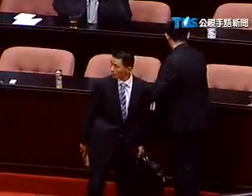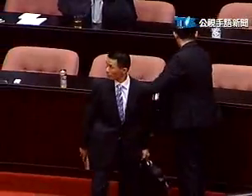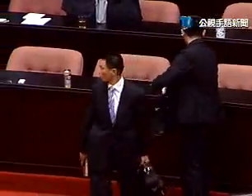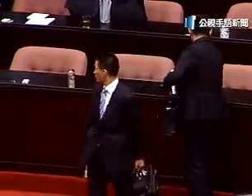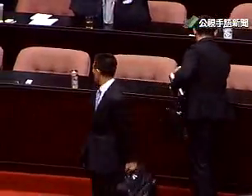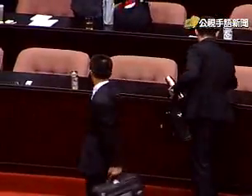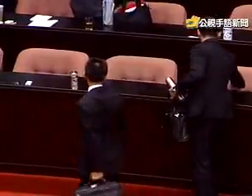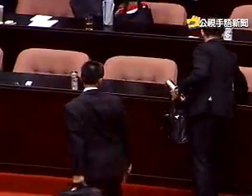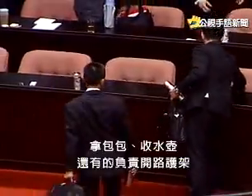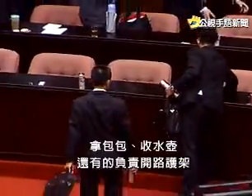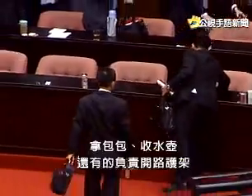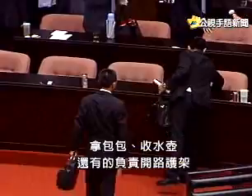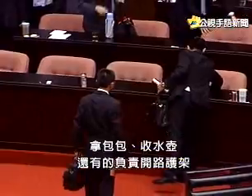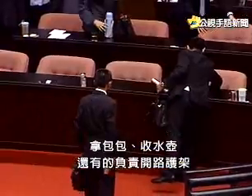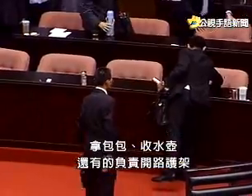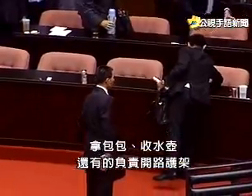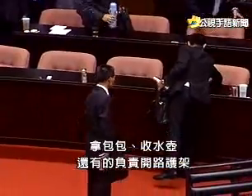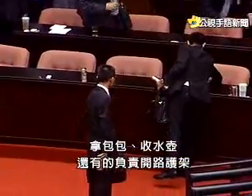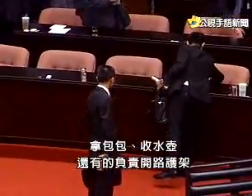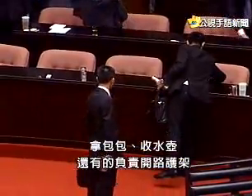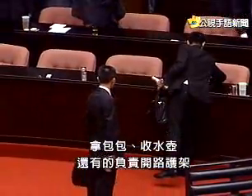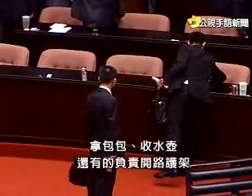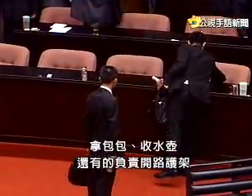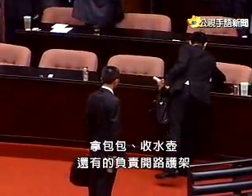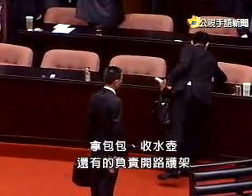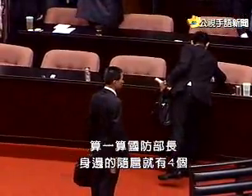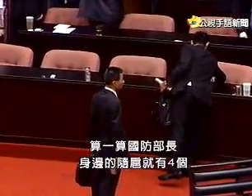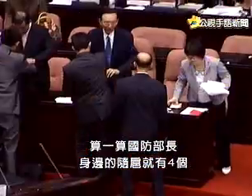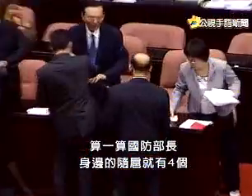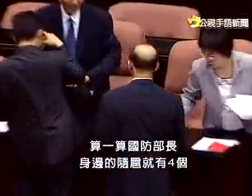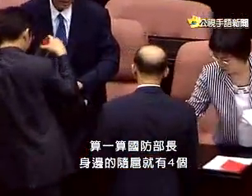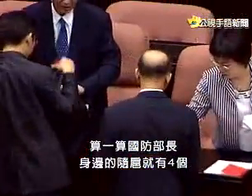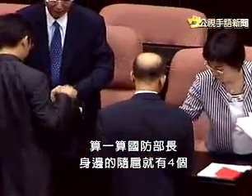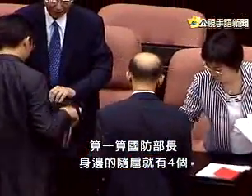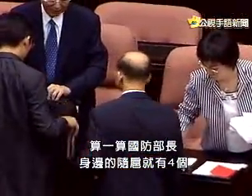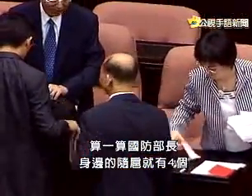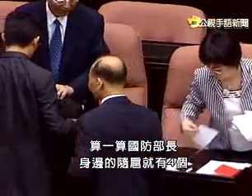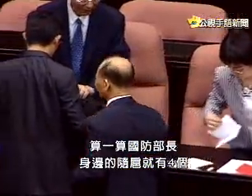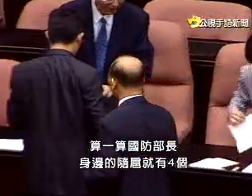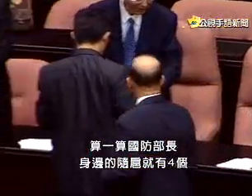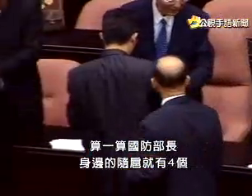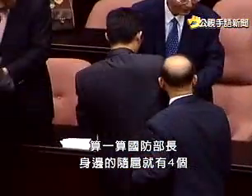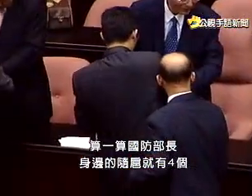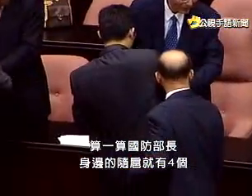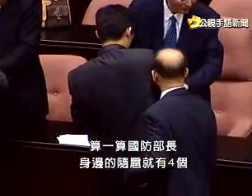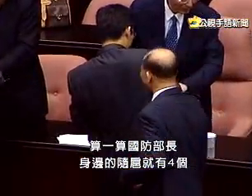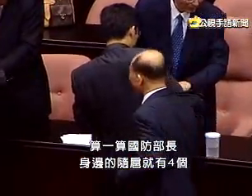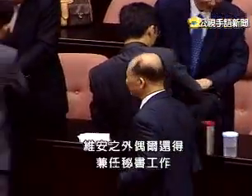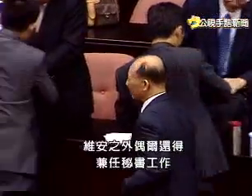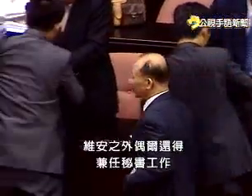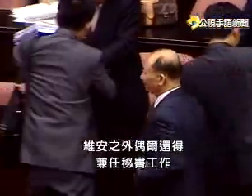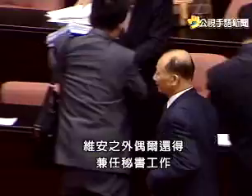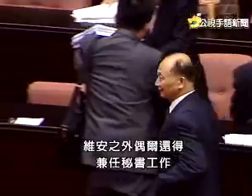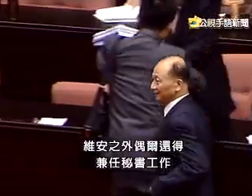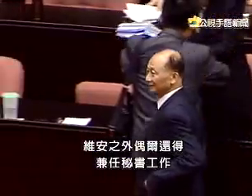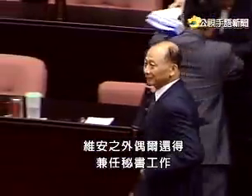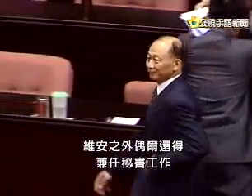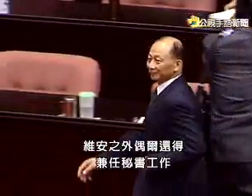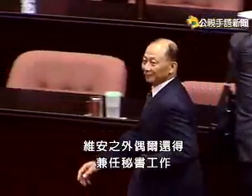拿包包、收水壶，还有的负责开路护驾。算一算，国防部长身边的随扈就有四个。维安之外，偶尔还得兼任秘书工